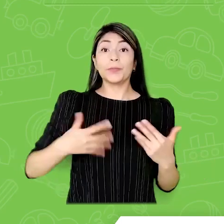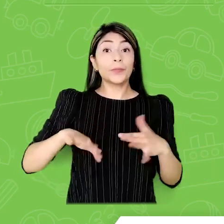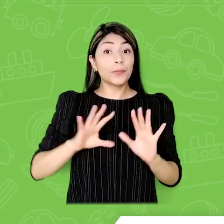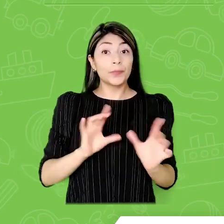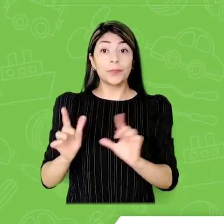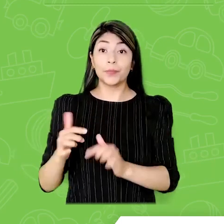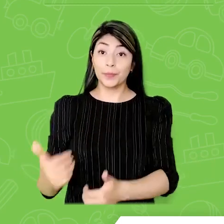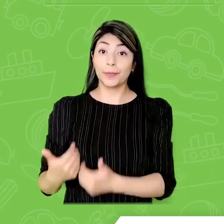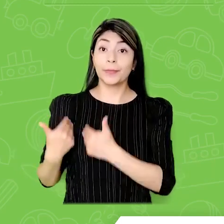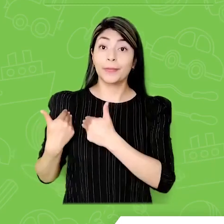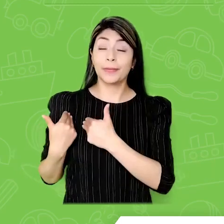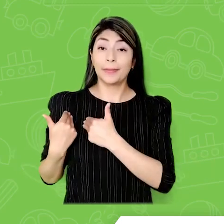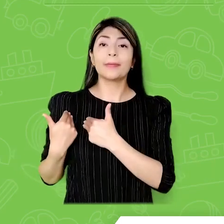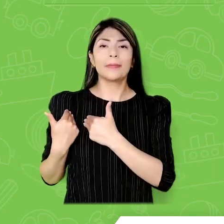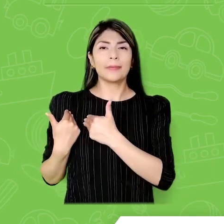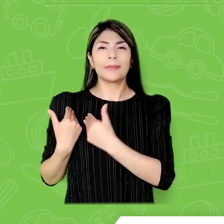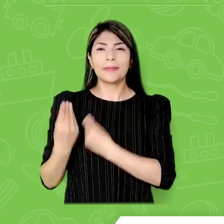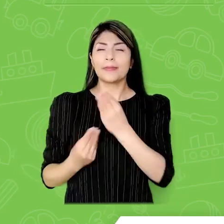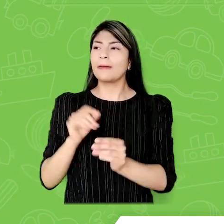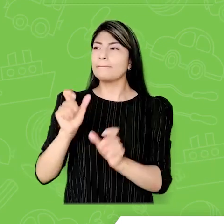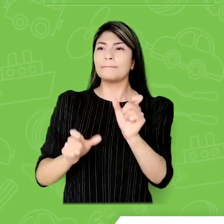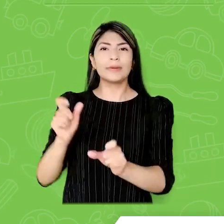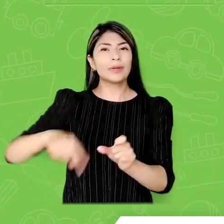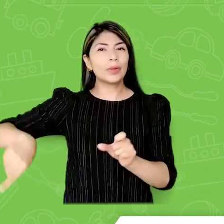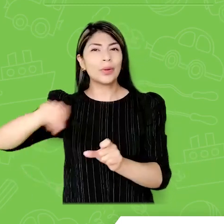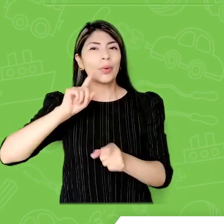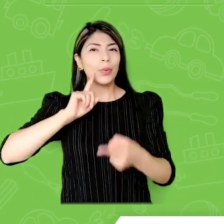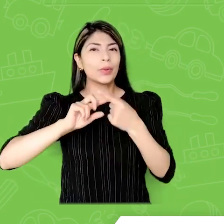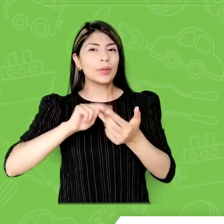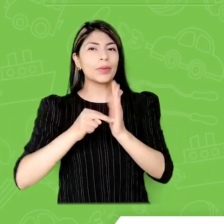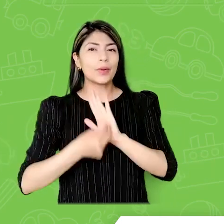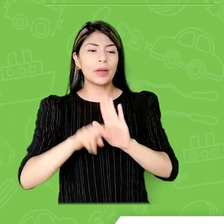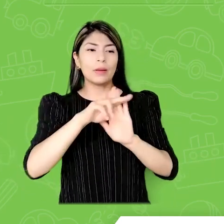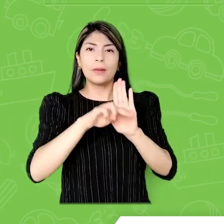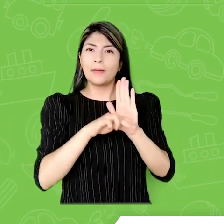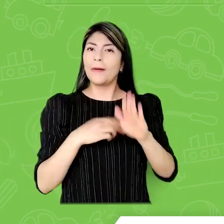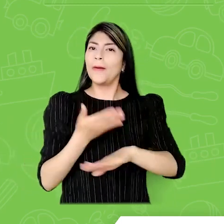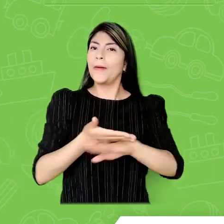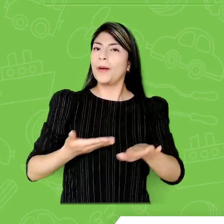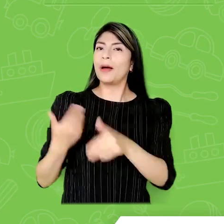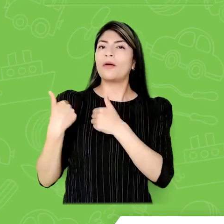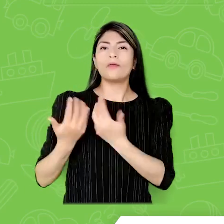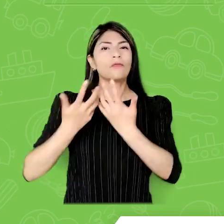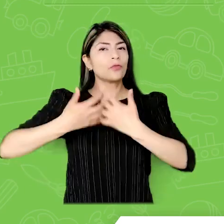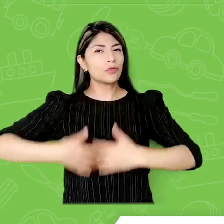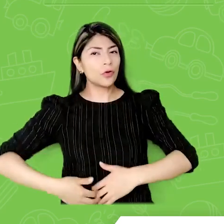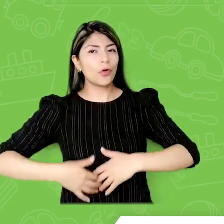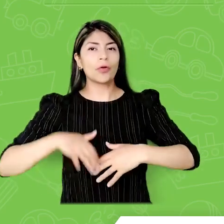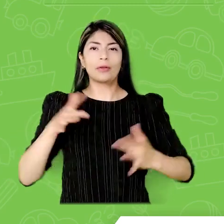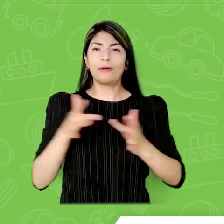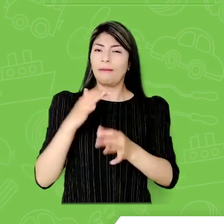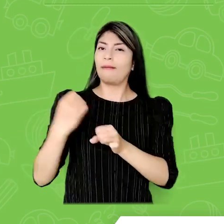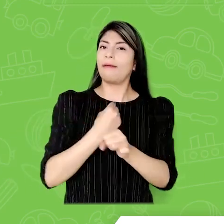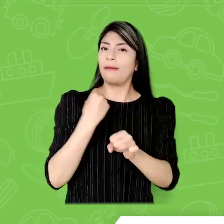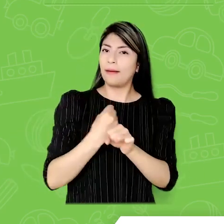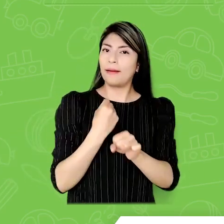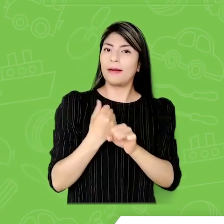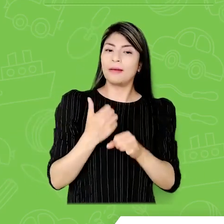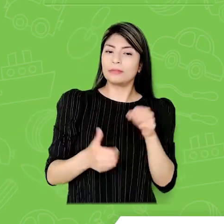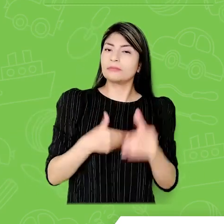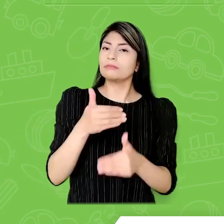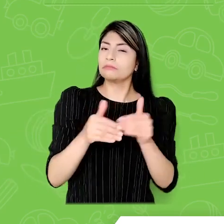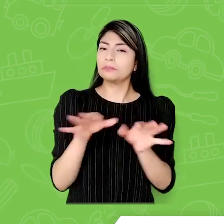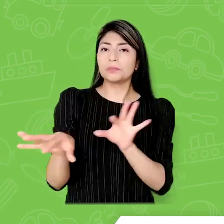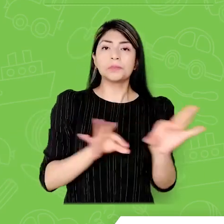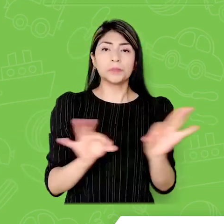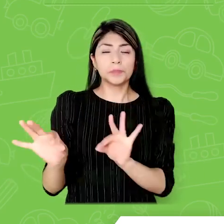y funciones de los empleos a proveer mediante este proceso de selección, tanto en el mezcl vigente de la respectiva entidad,